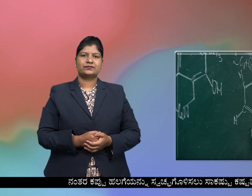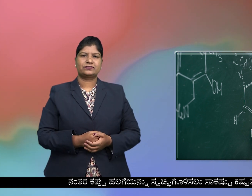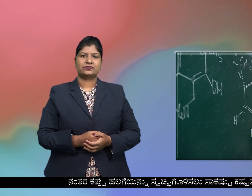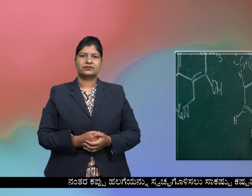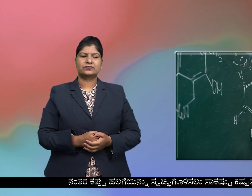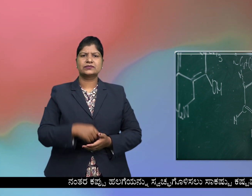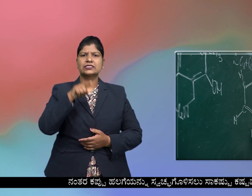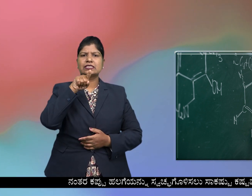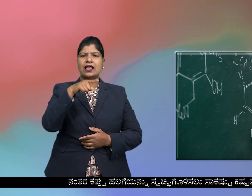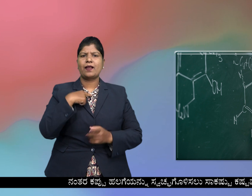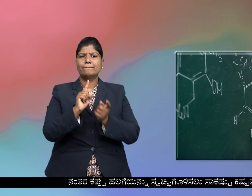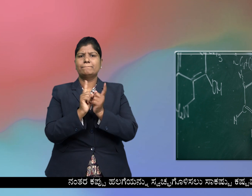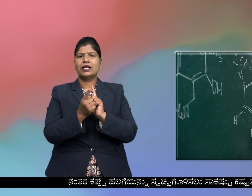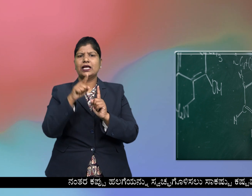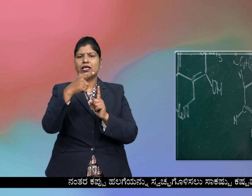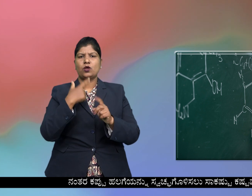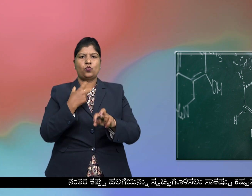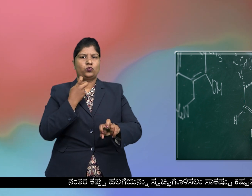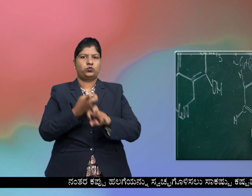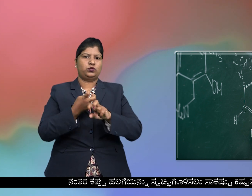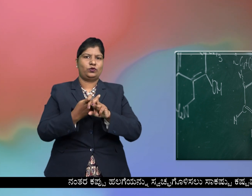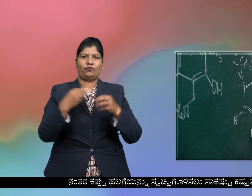ನಂತರ ಕಪ್ಪು ಹಲಗೆಯನ್ನ ಸ್ವಚ್ಛಗೊಳಿಸಲು ಸಾಕಷ್ಟು ಕಷ್ಟವಾಗುತ್ತದೆ.